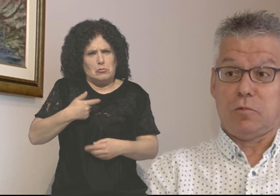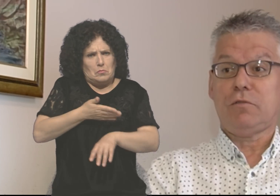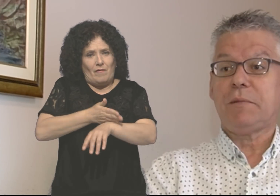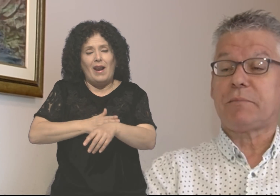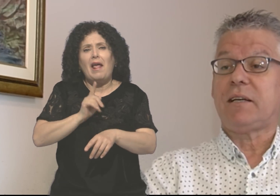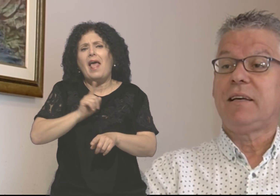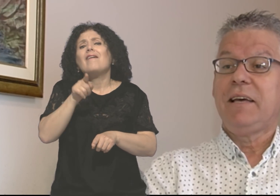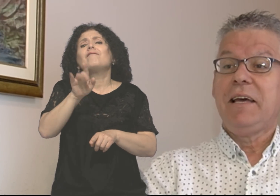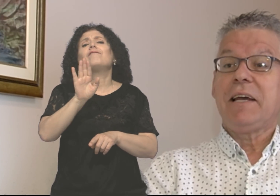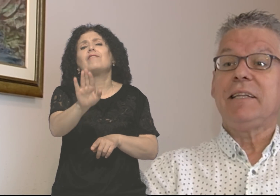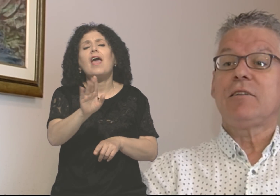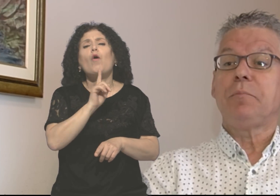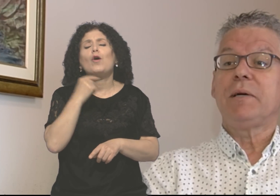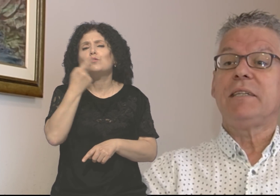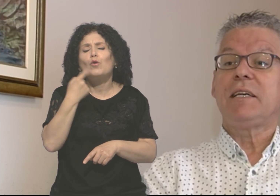кои што зборуваме сме